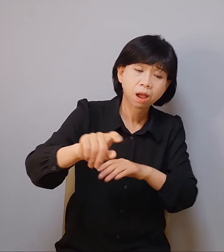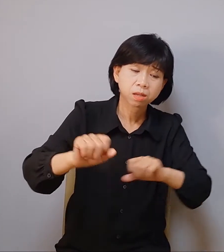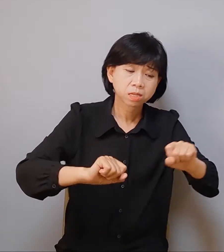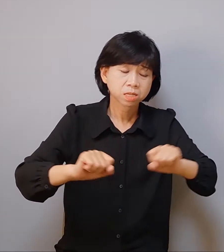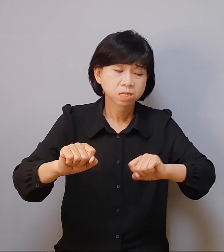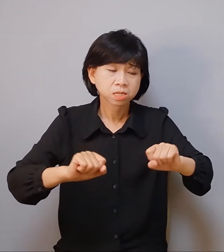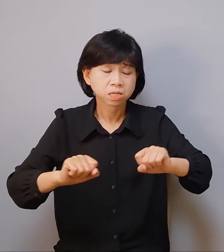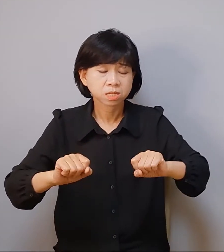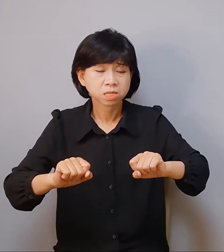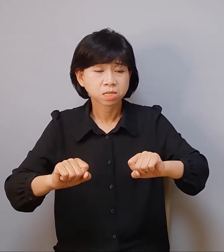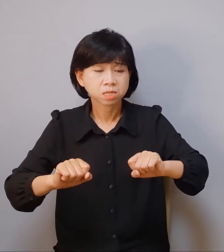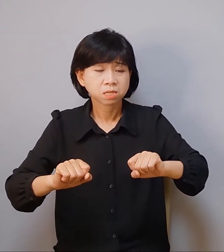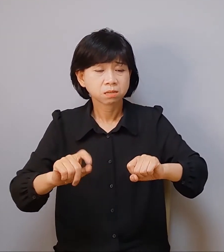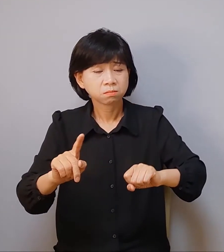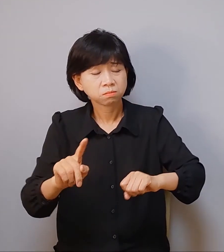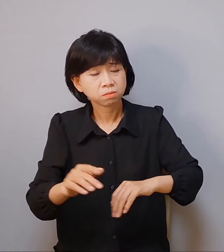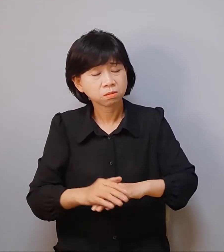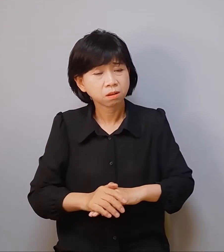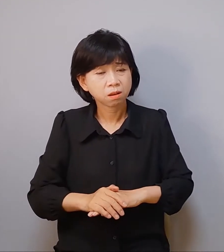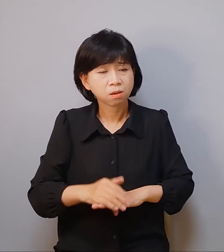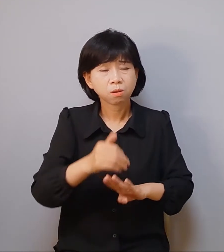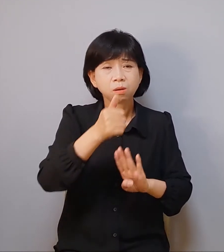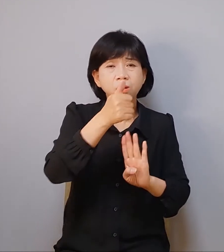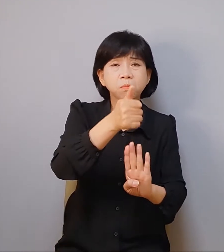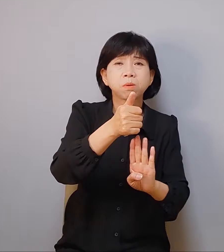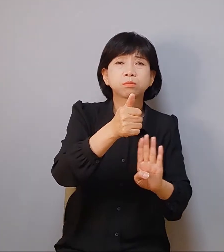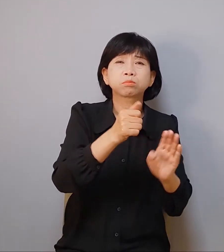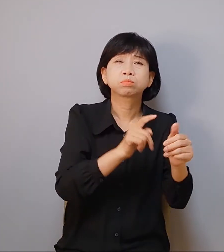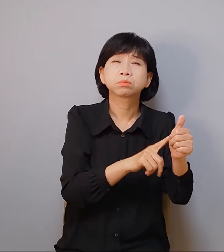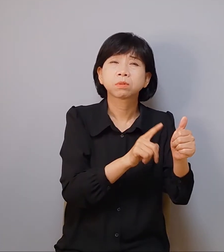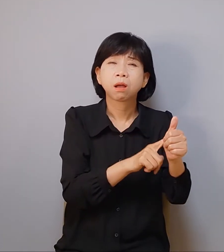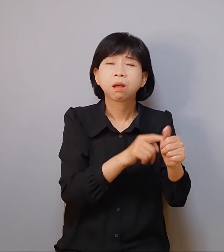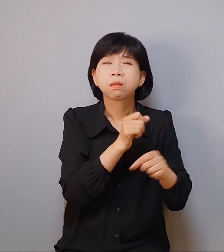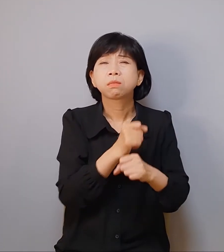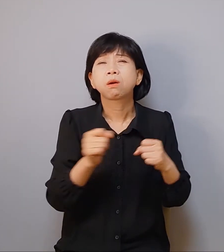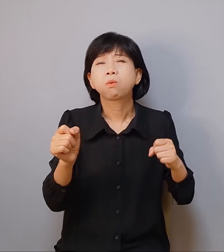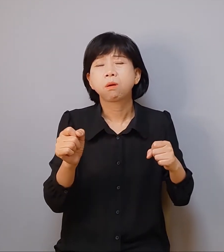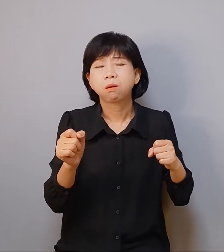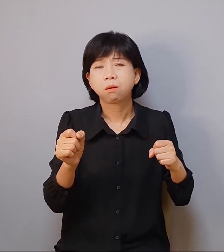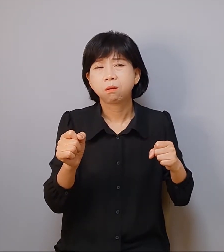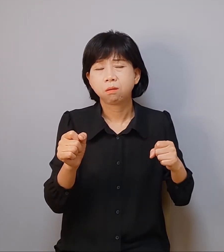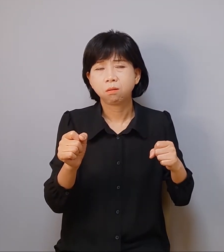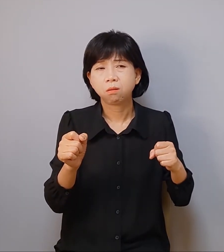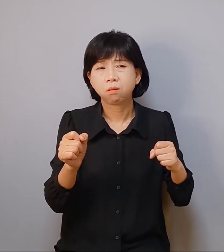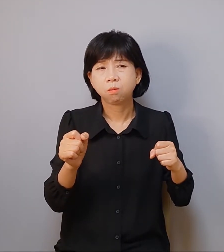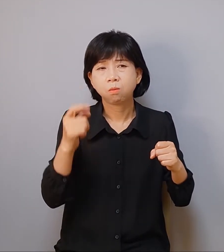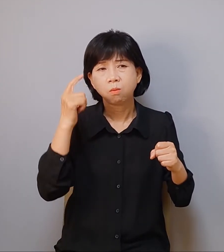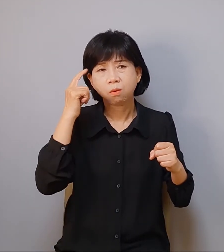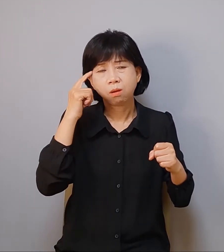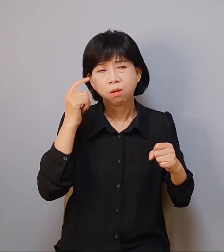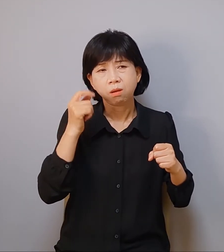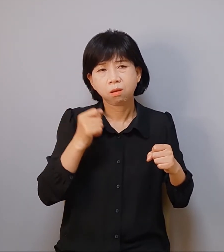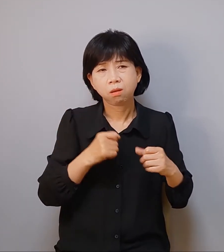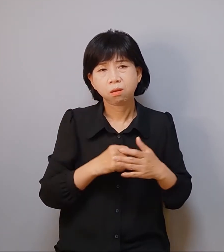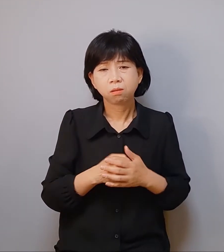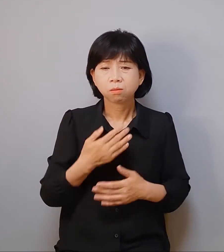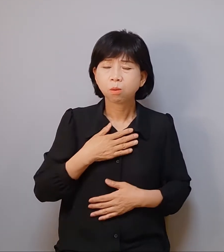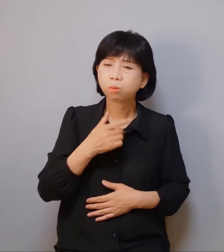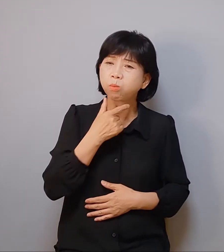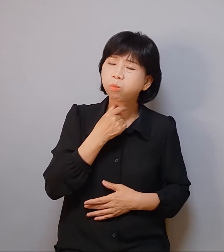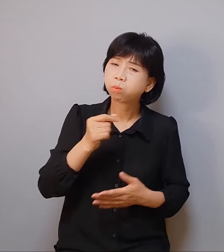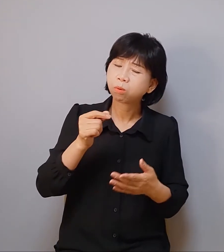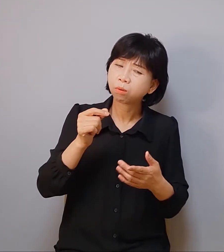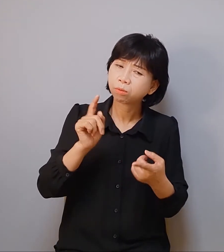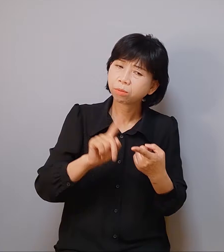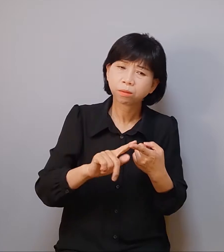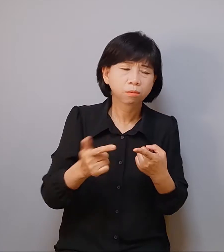하박국은 당황하고 있습니다. 하박국이 원했던 일이 아닌 거지요. 그러니 다시 질문합니다. 하나님이 대답해 주시는